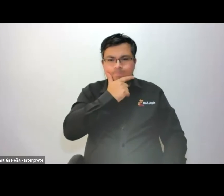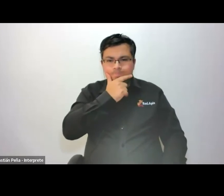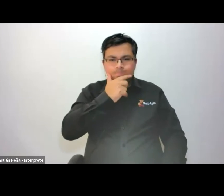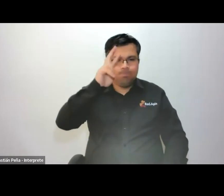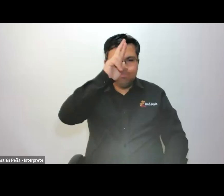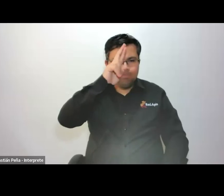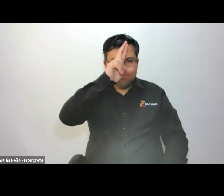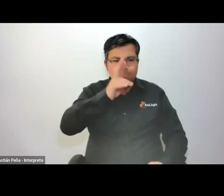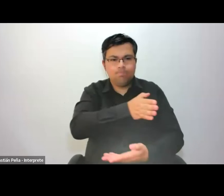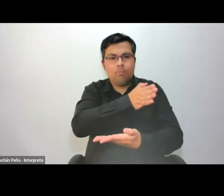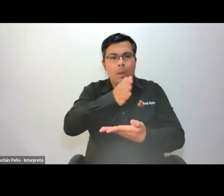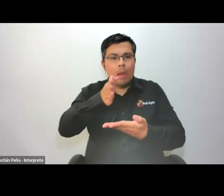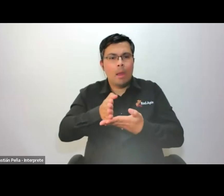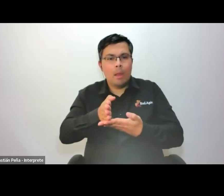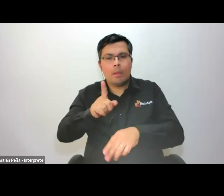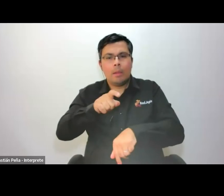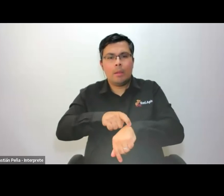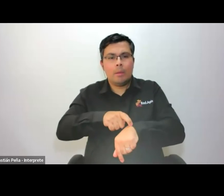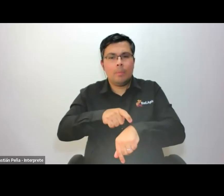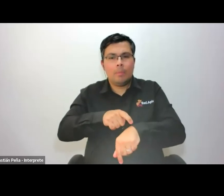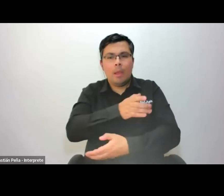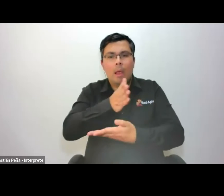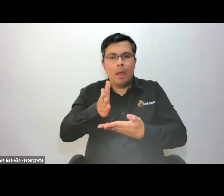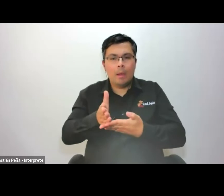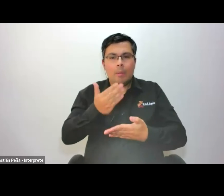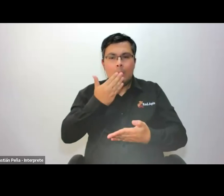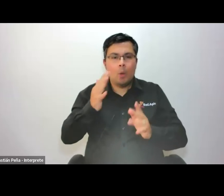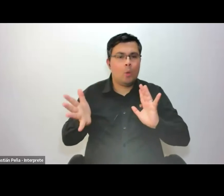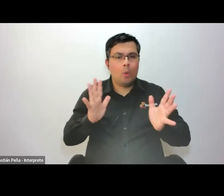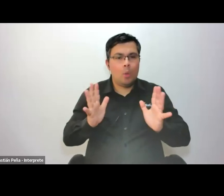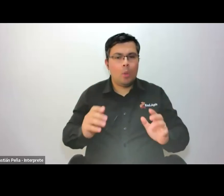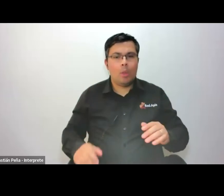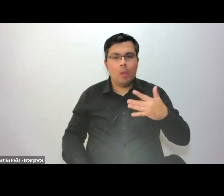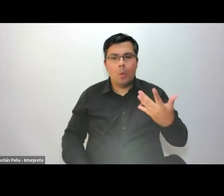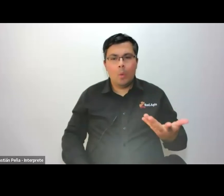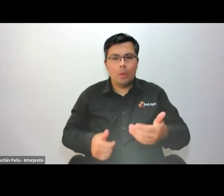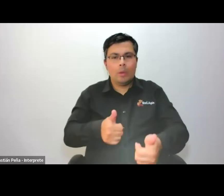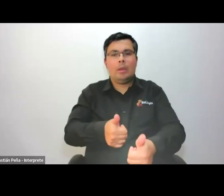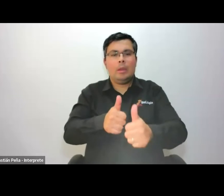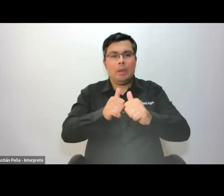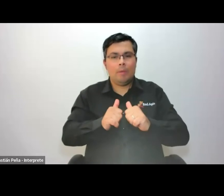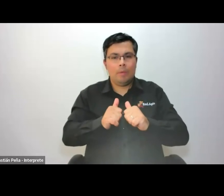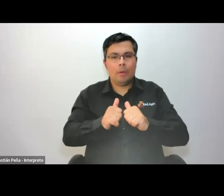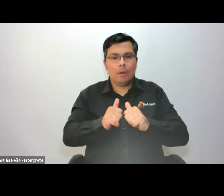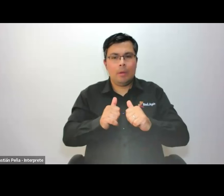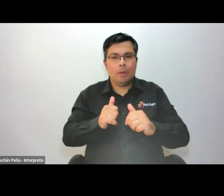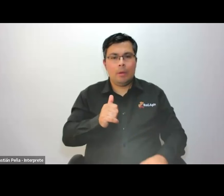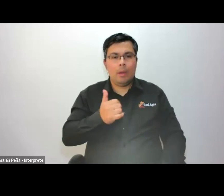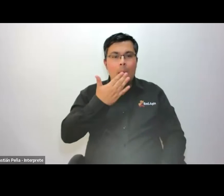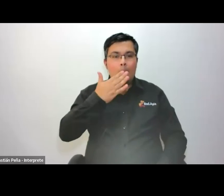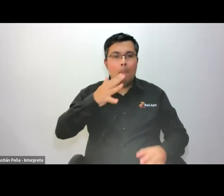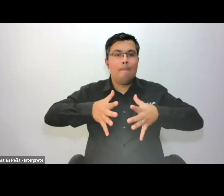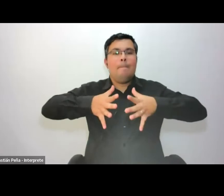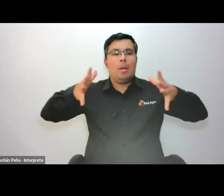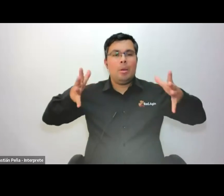se produzca una mediación y un desafío cognitivo mayor en una comprensión literal del texto? Sí.